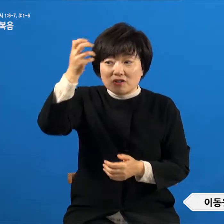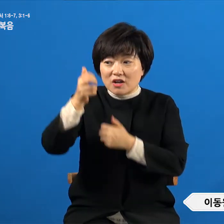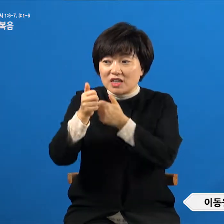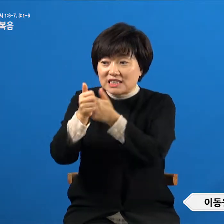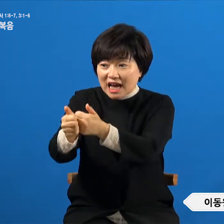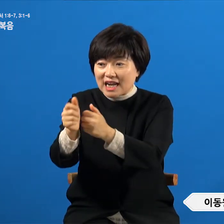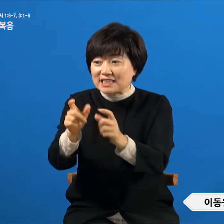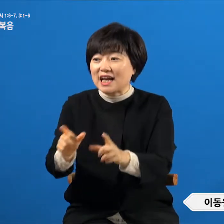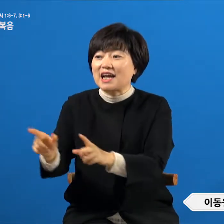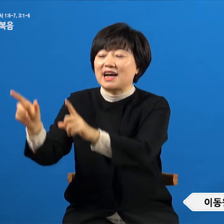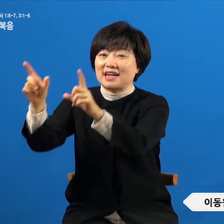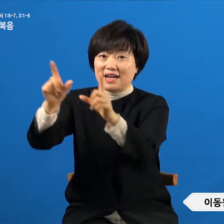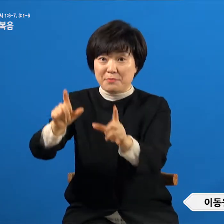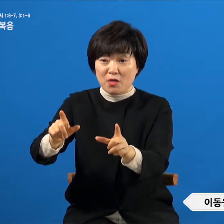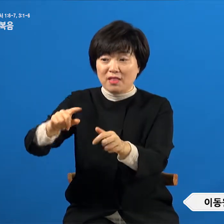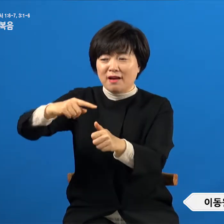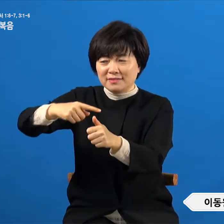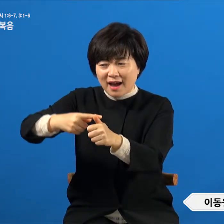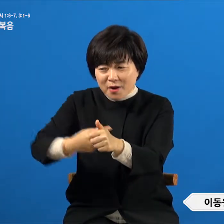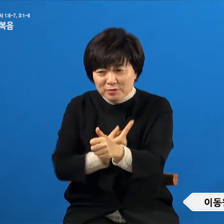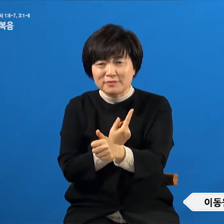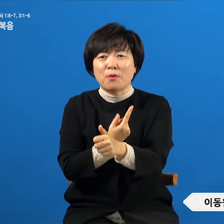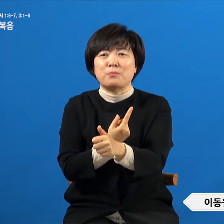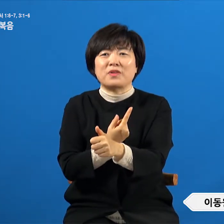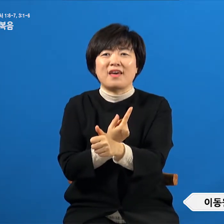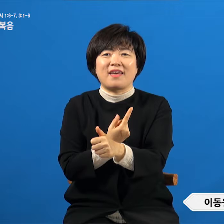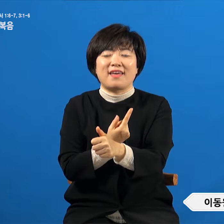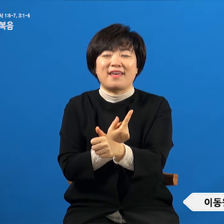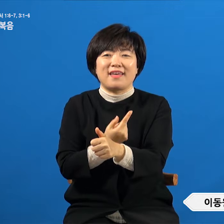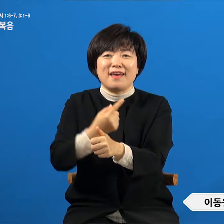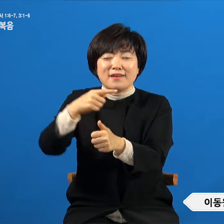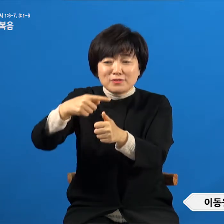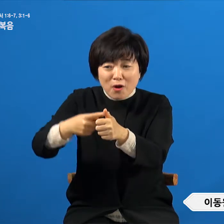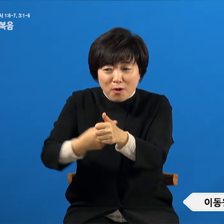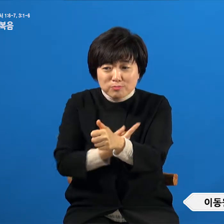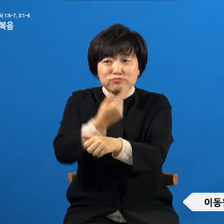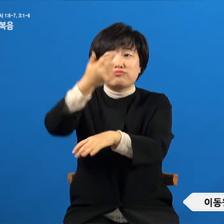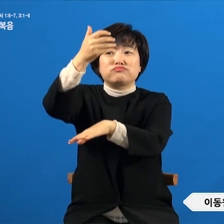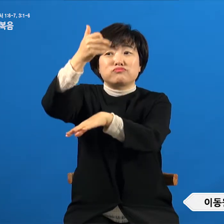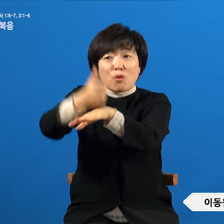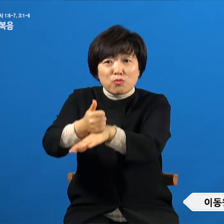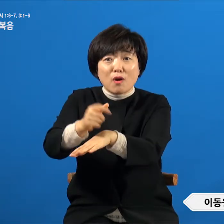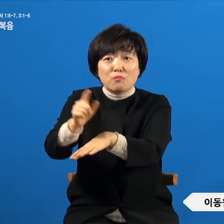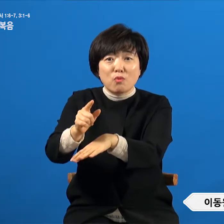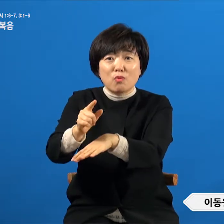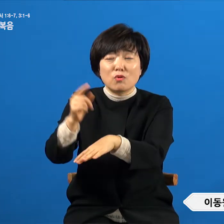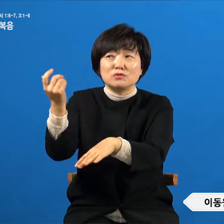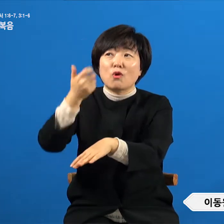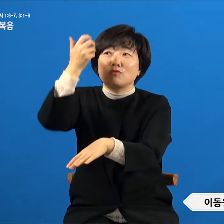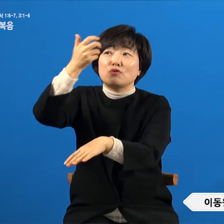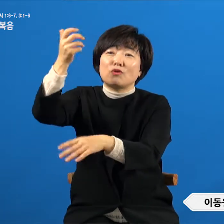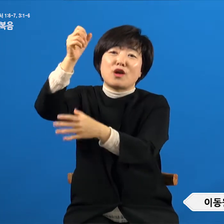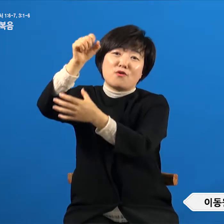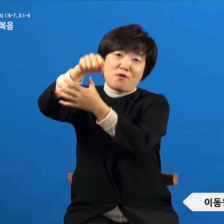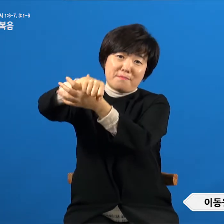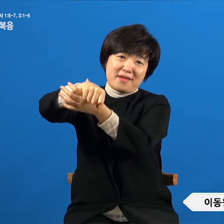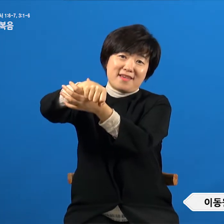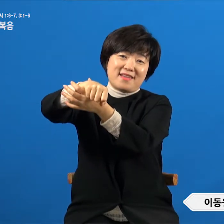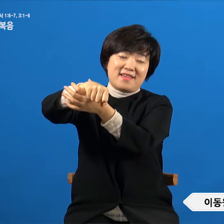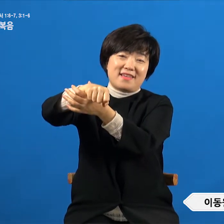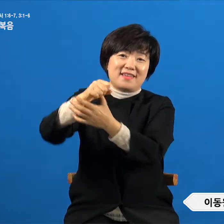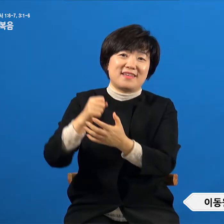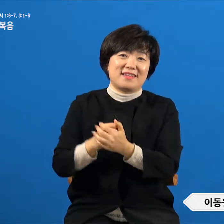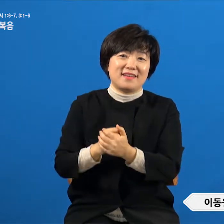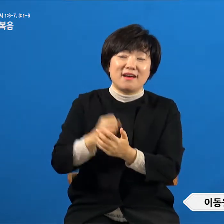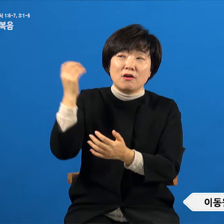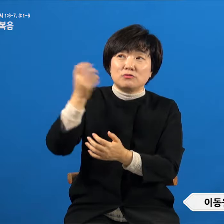성령을 따라 살아가는 삶의 자연스러운 절정, 그 결과가 뭘까? 그게 바로 성령의 열매예요. 성령을